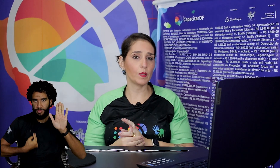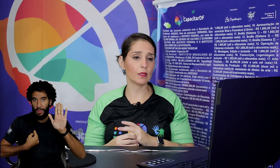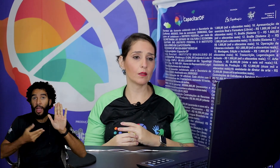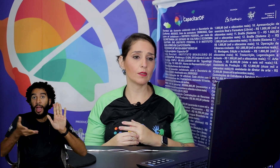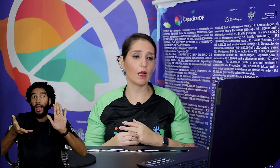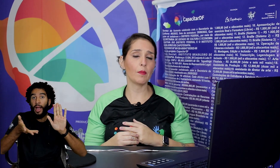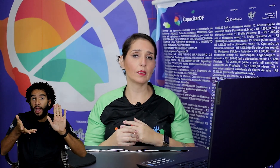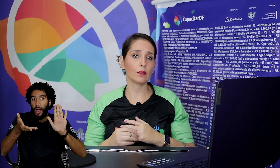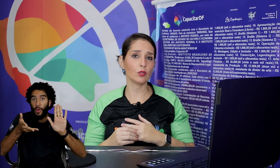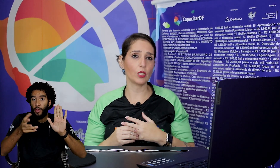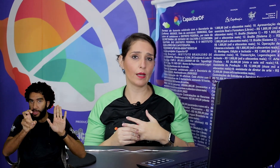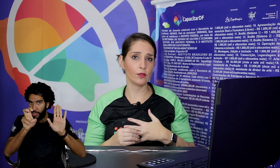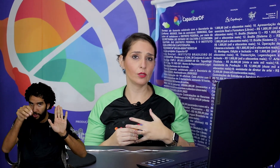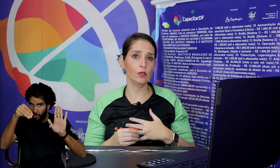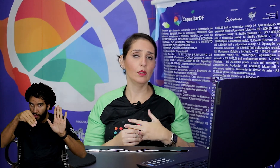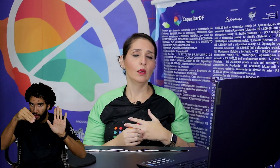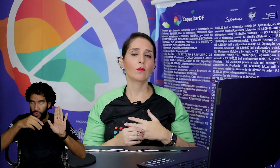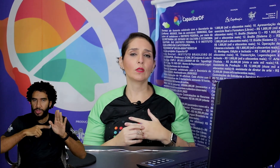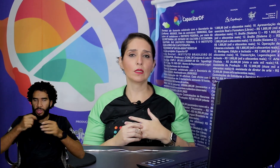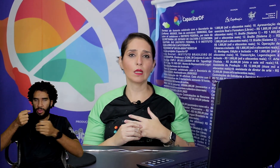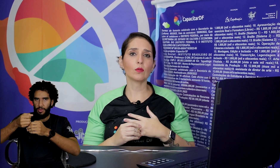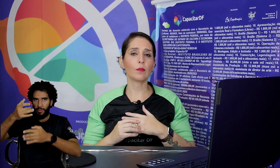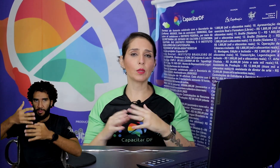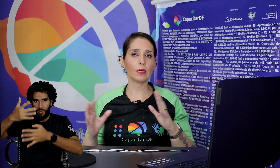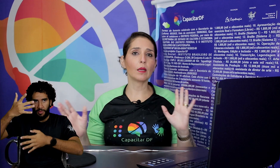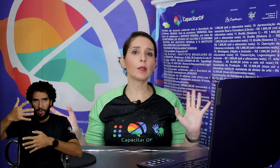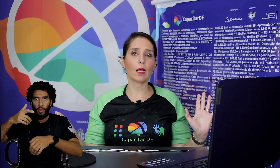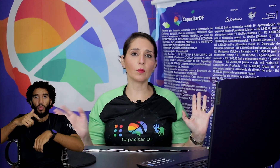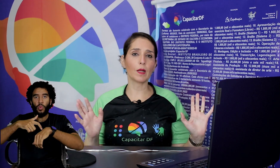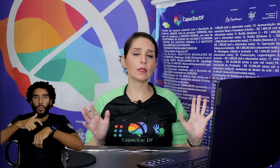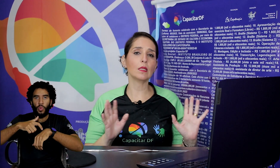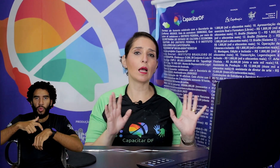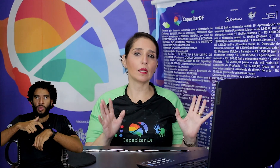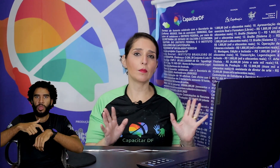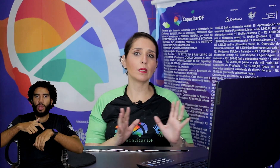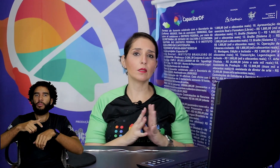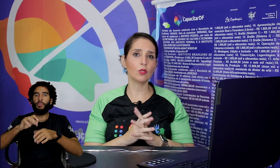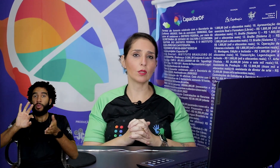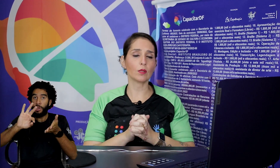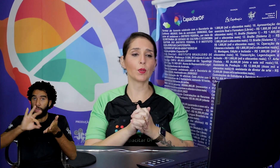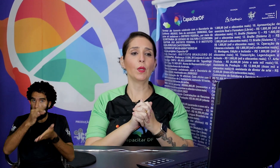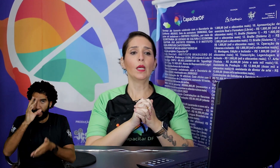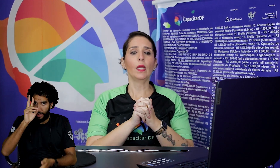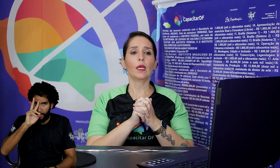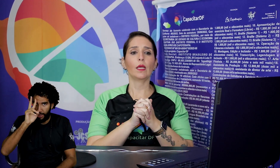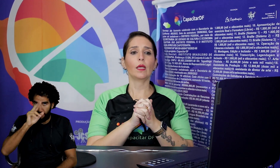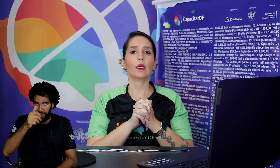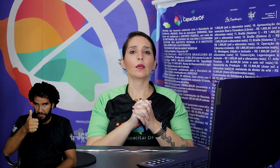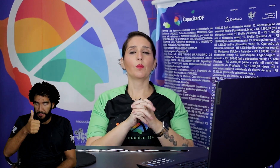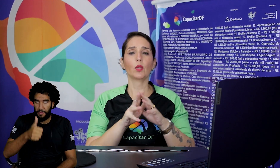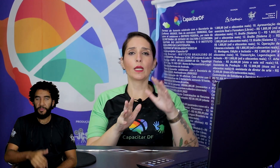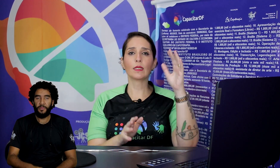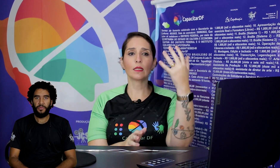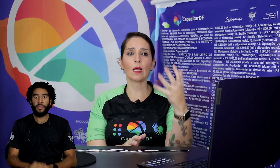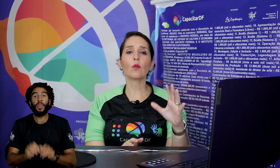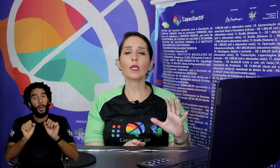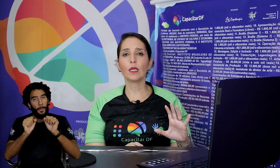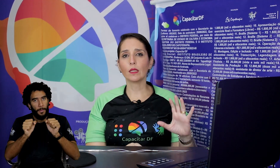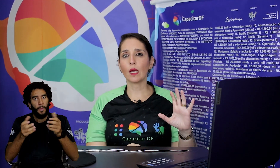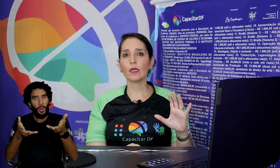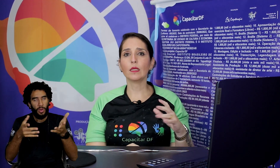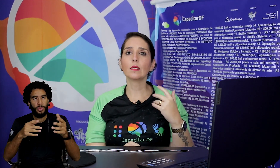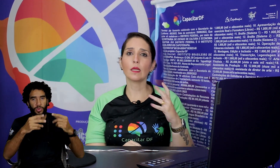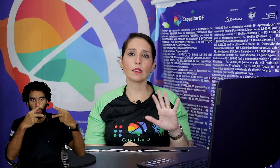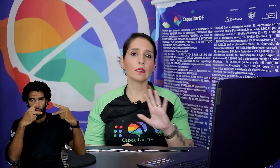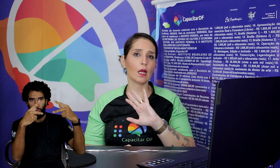lista de presença está aberta no chat. Vocês têm um tempo determinado para assinar, lembrem-se disso. Podem acessar o link